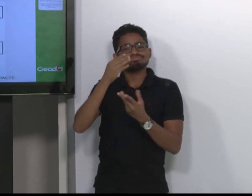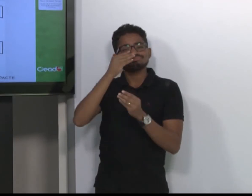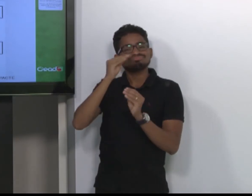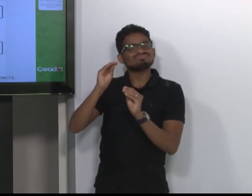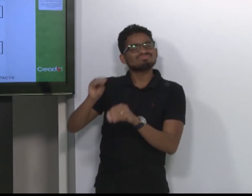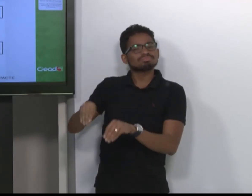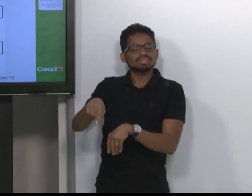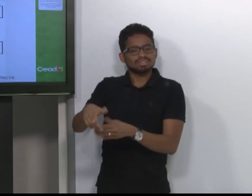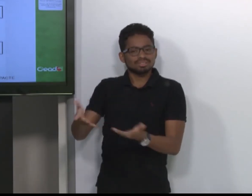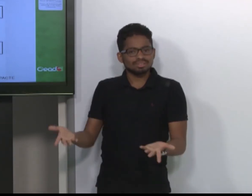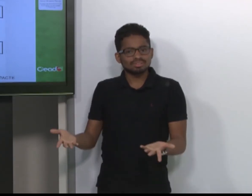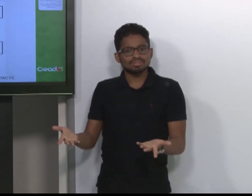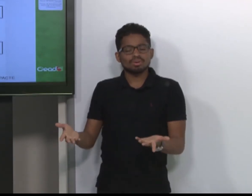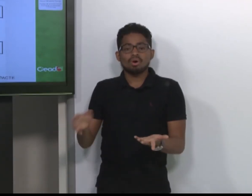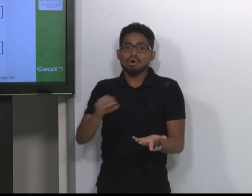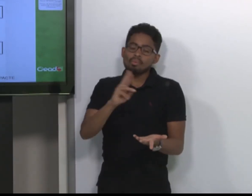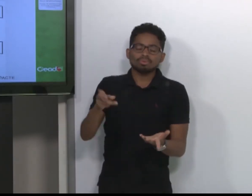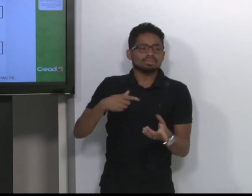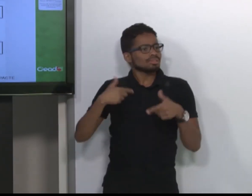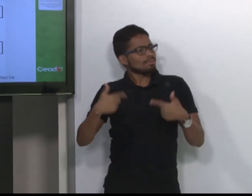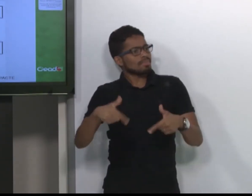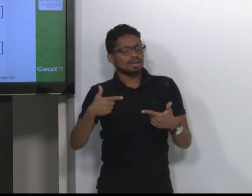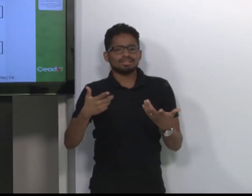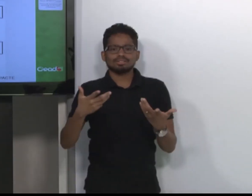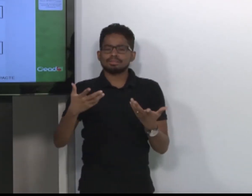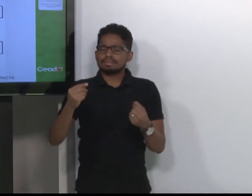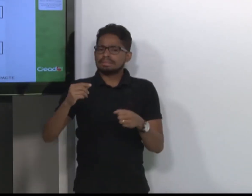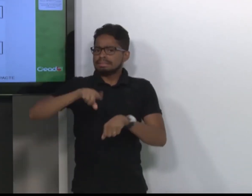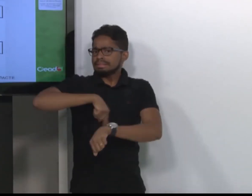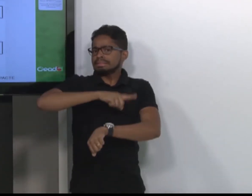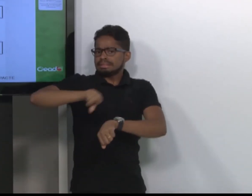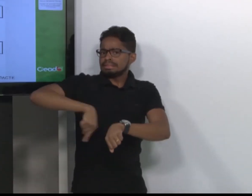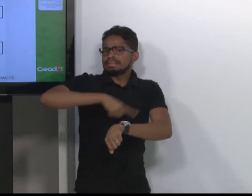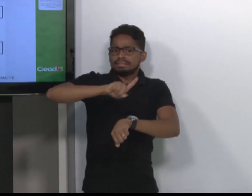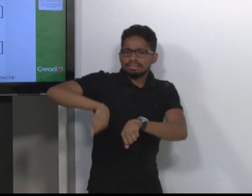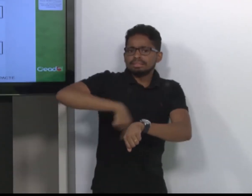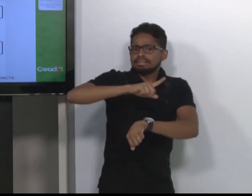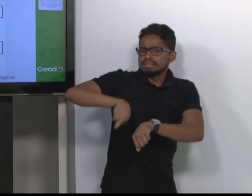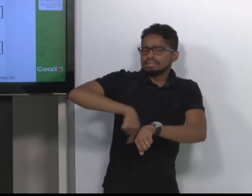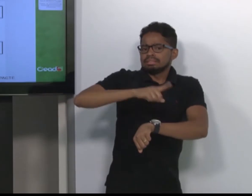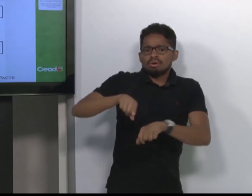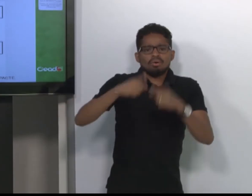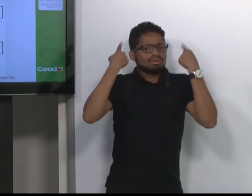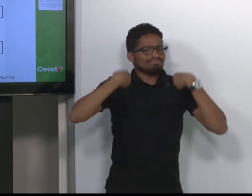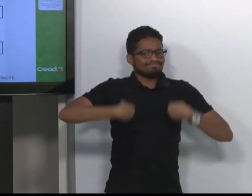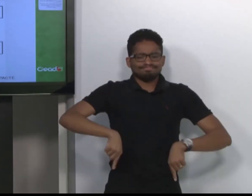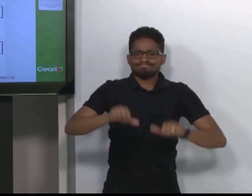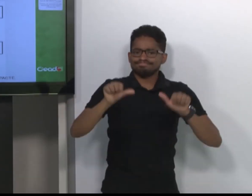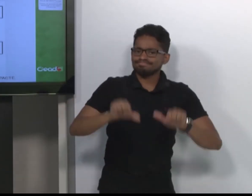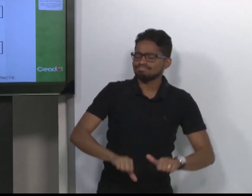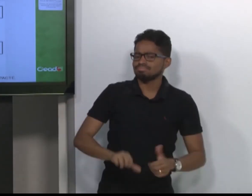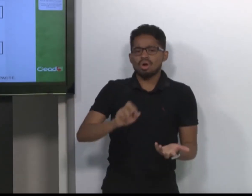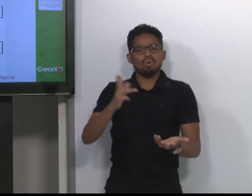A maioria dos tradutores, intérpretes, não importam com isso. Trabalham durante horas,